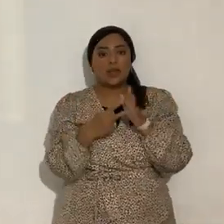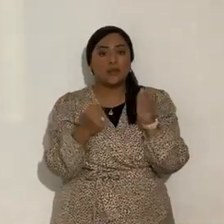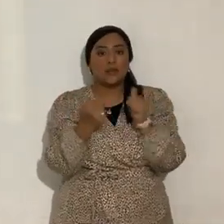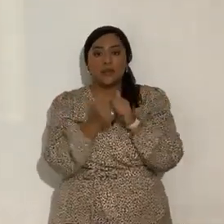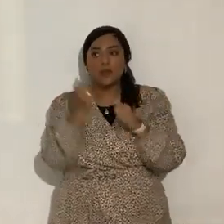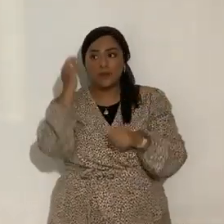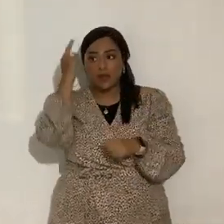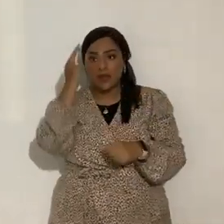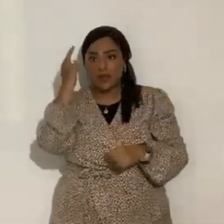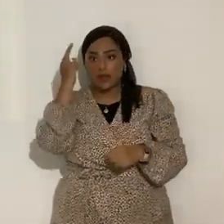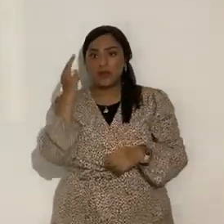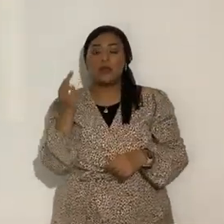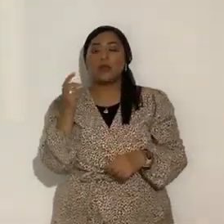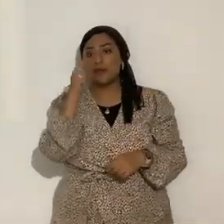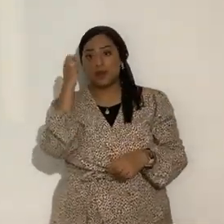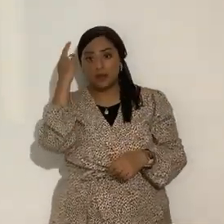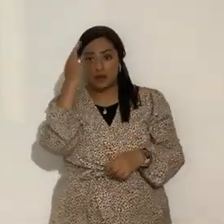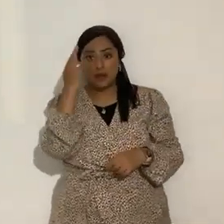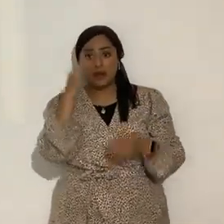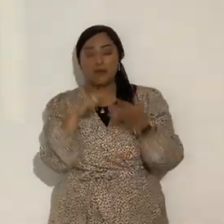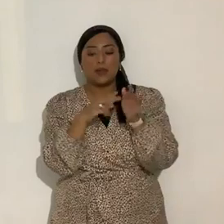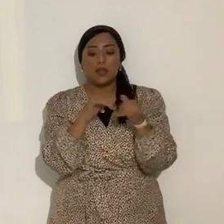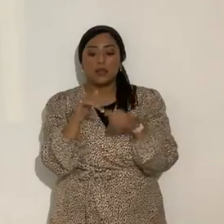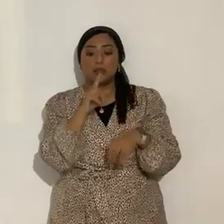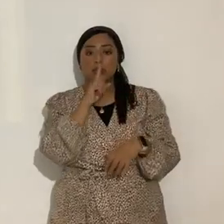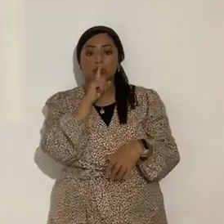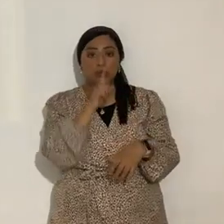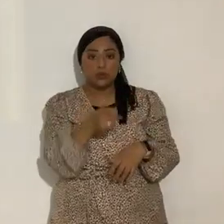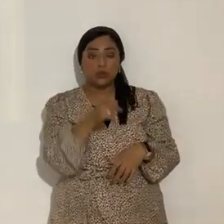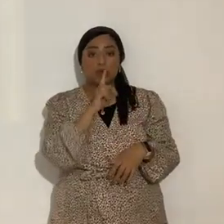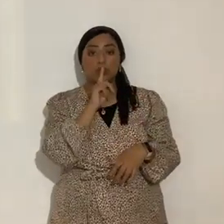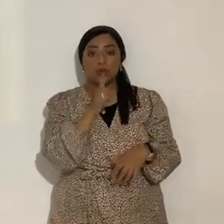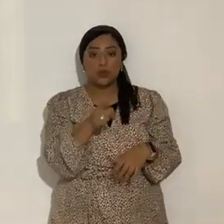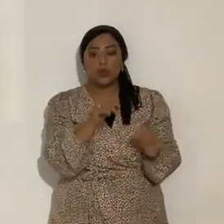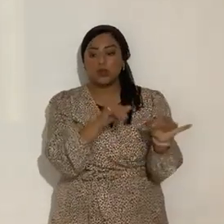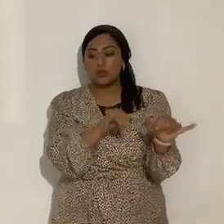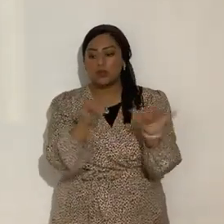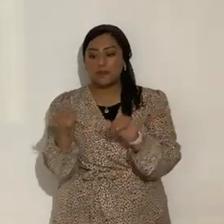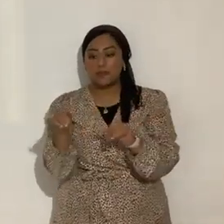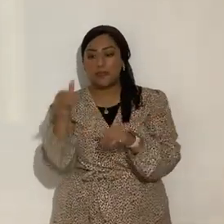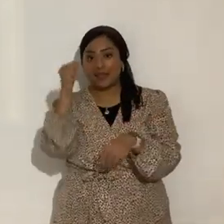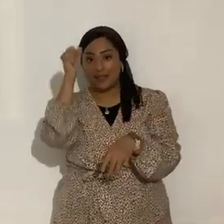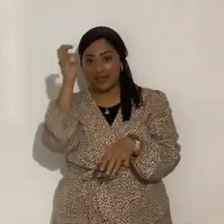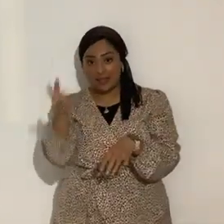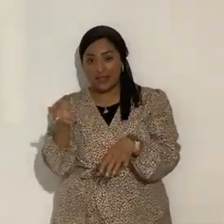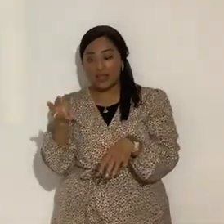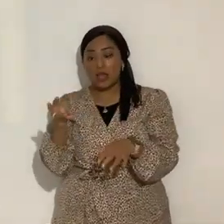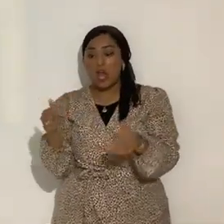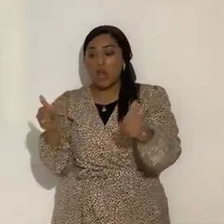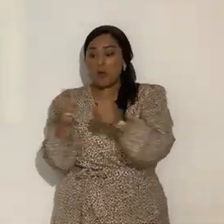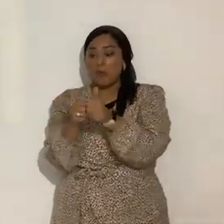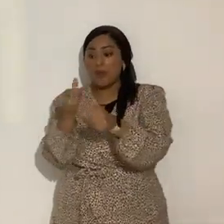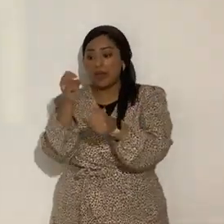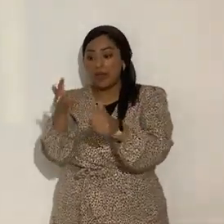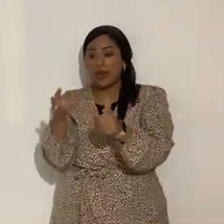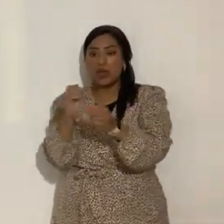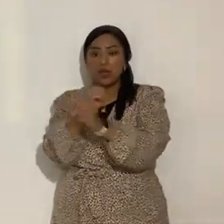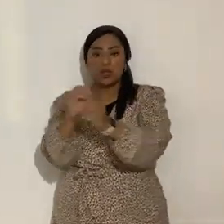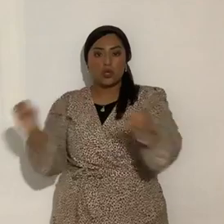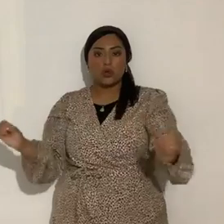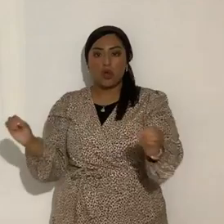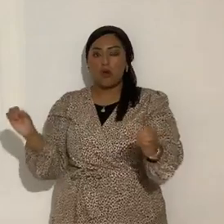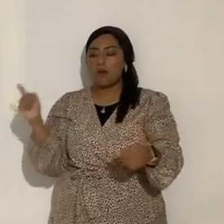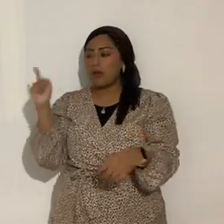porque realidad quiere decir igual a verdad. La verdad es Yahshua HaMashiach. En Yahshua HaMashiach no hay mentira, porque la mentira